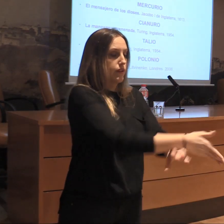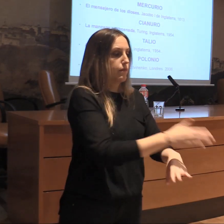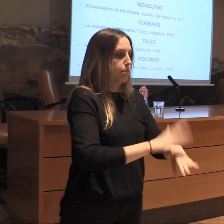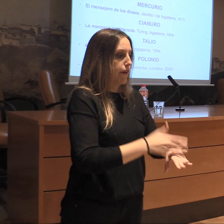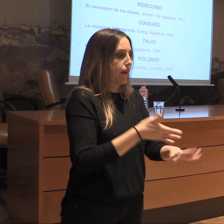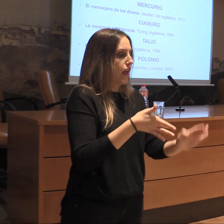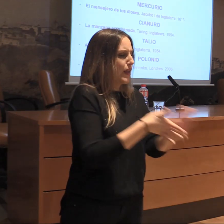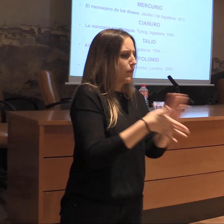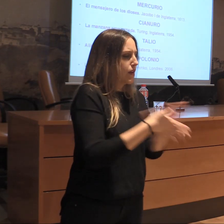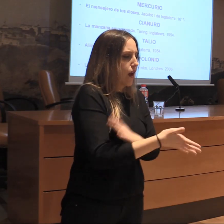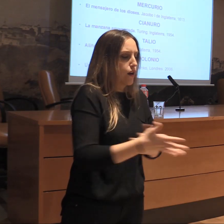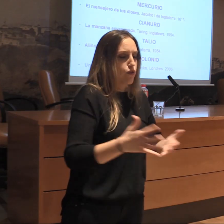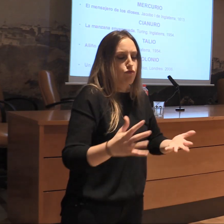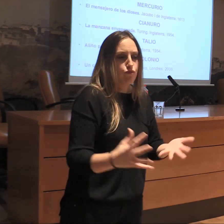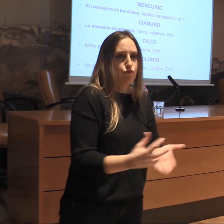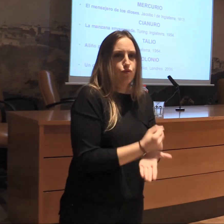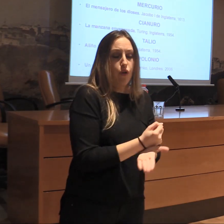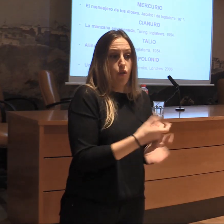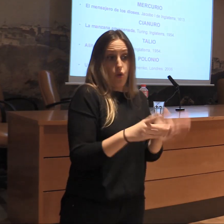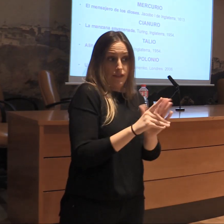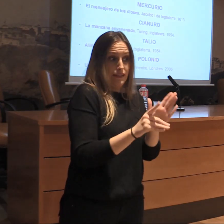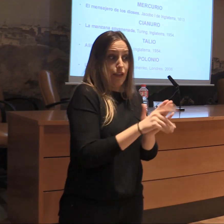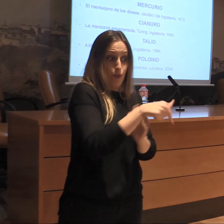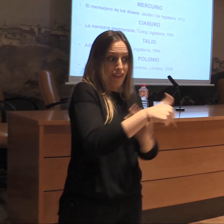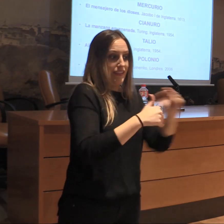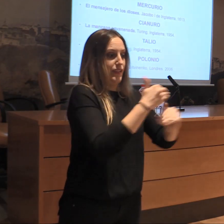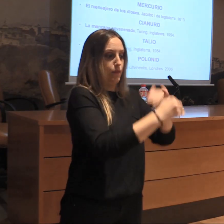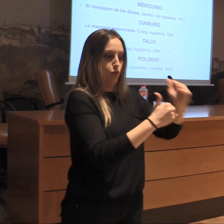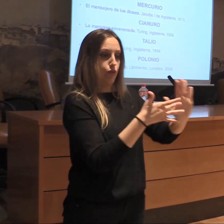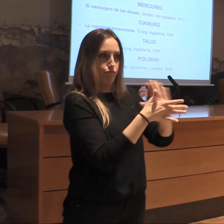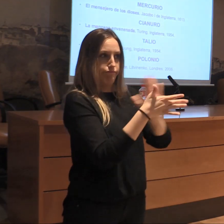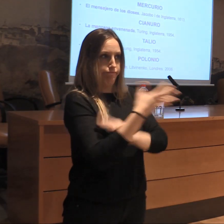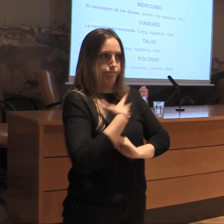todos los datos del proceso.